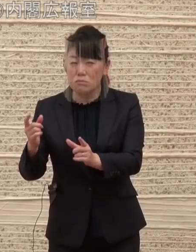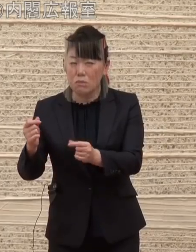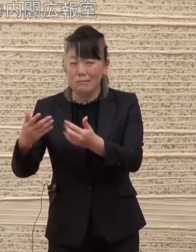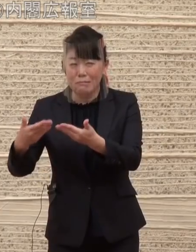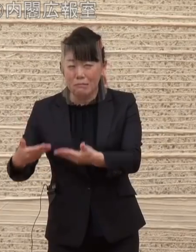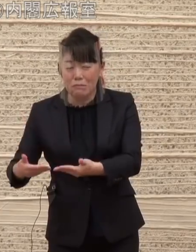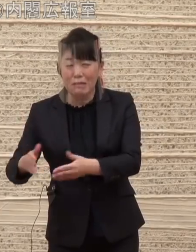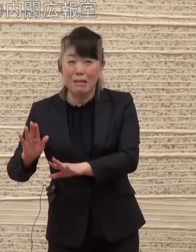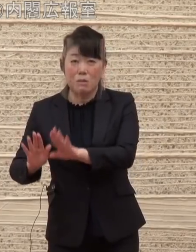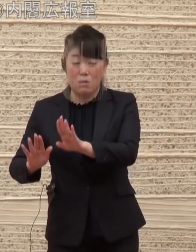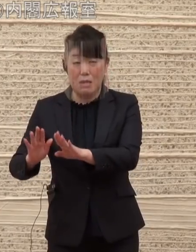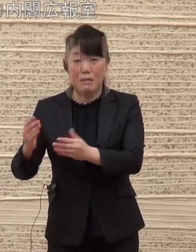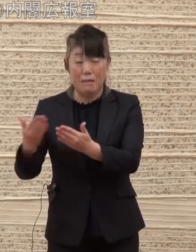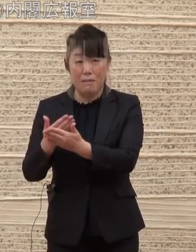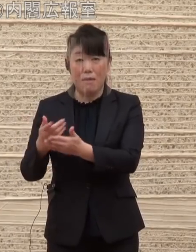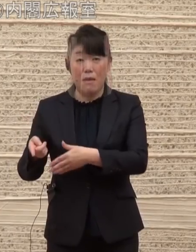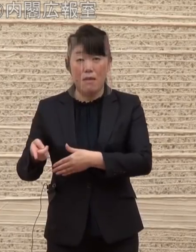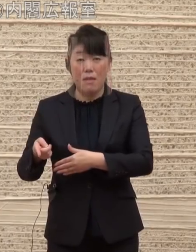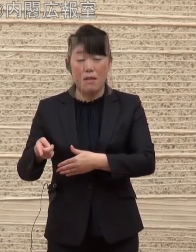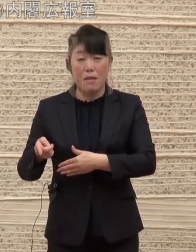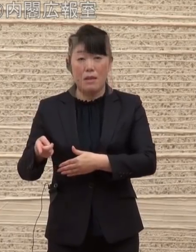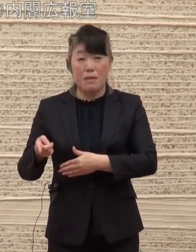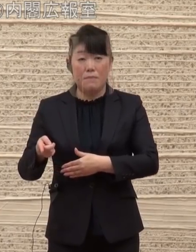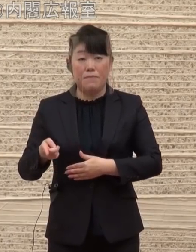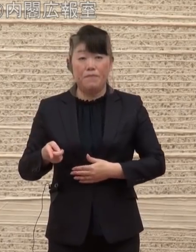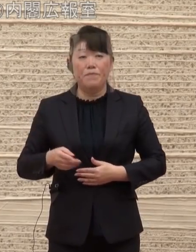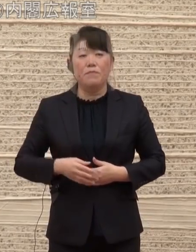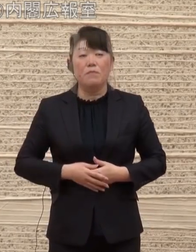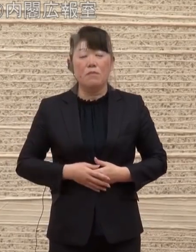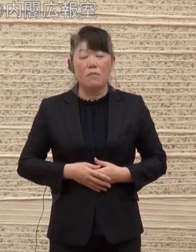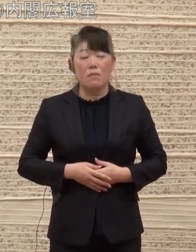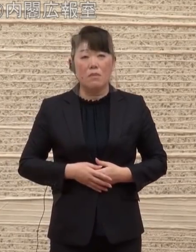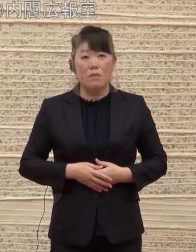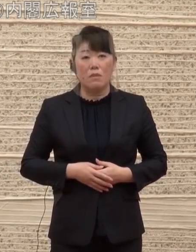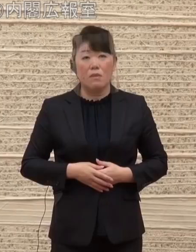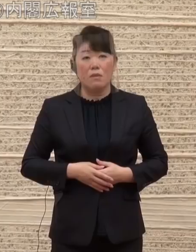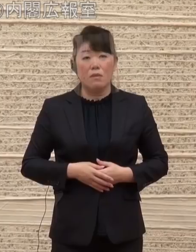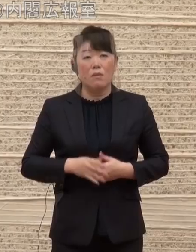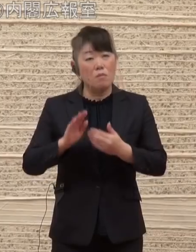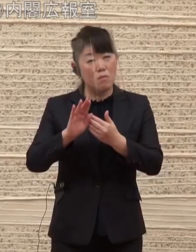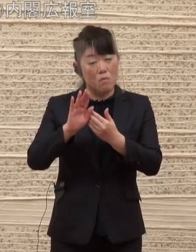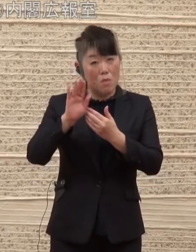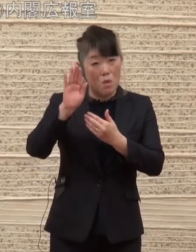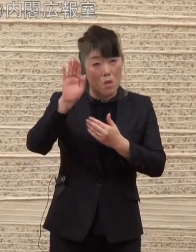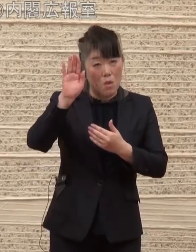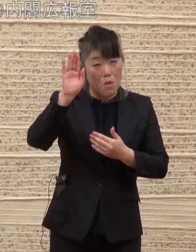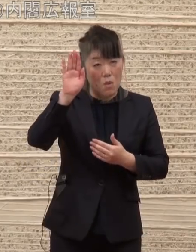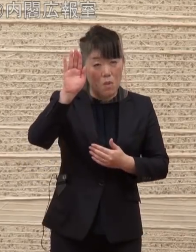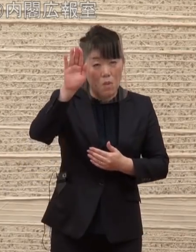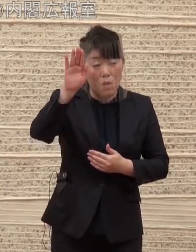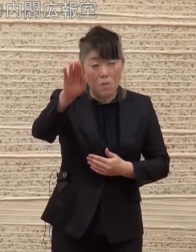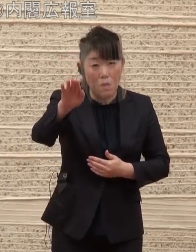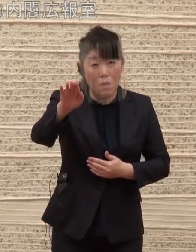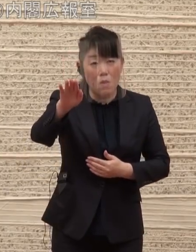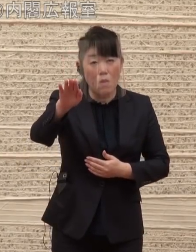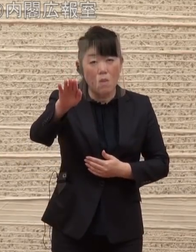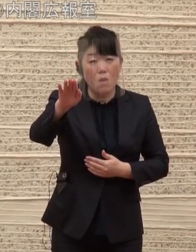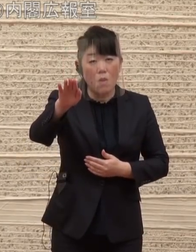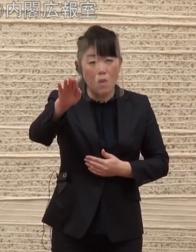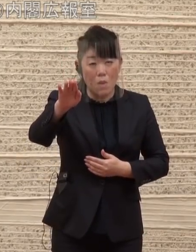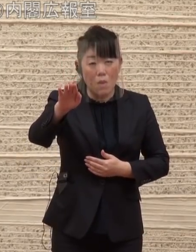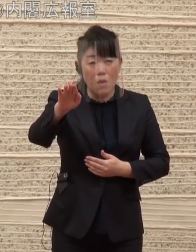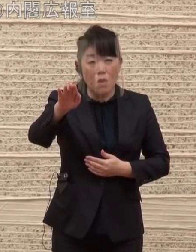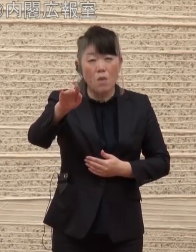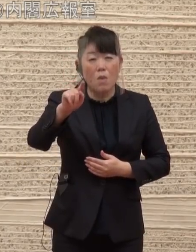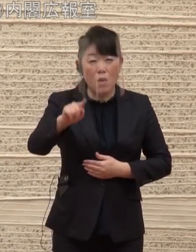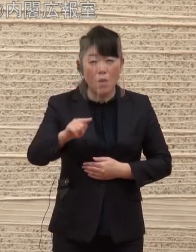ったらへここでですねええ今後雲頬に必要な台数だけでは